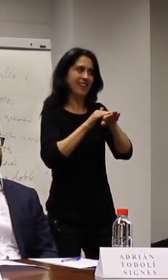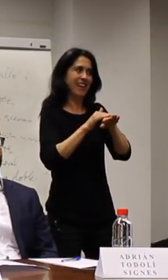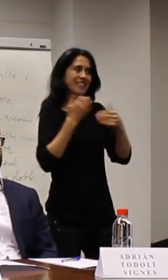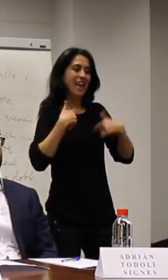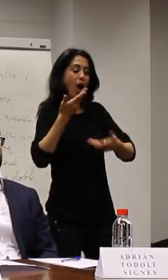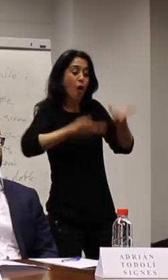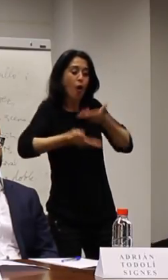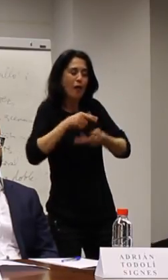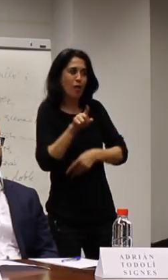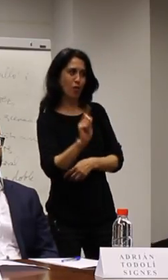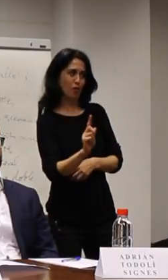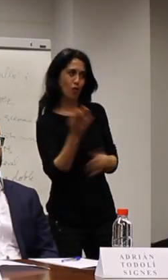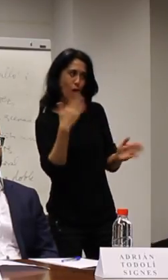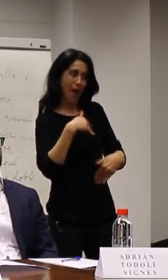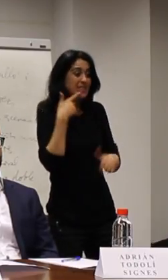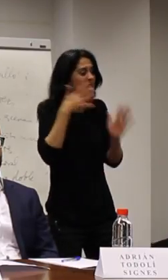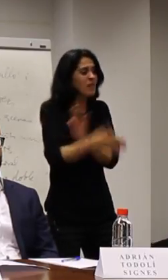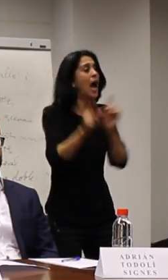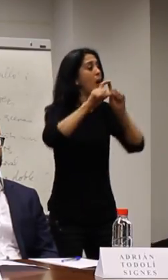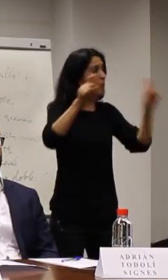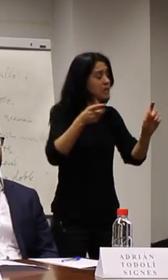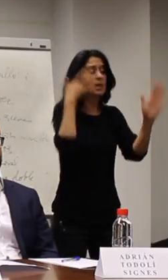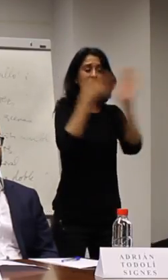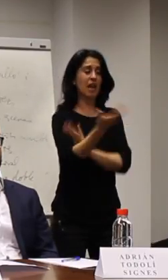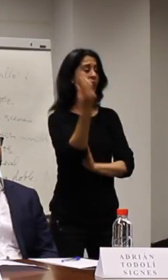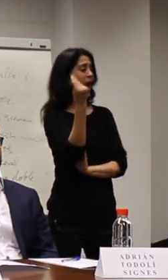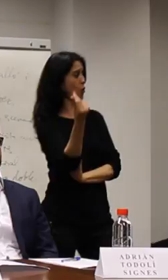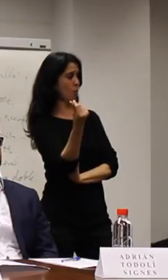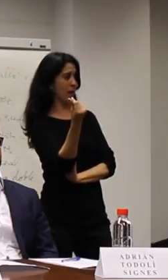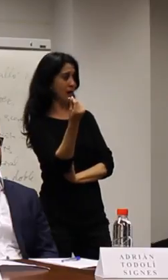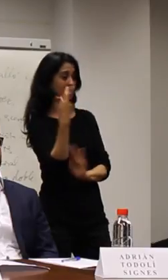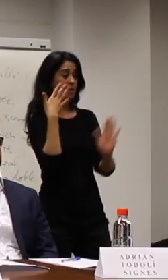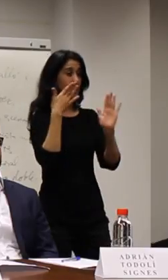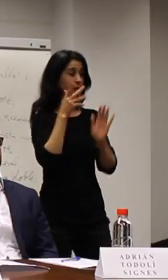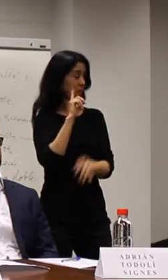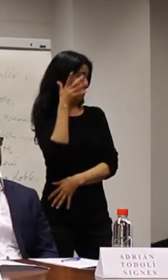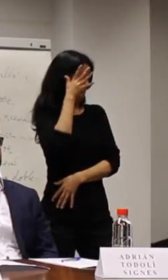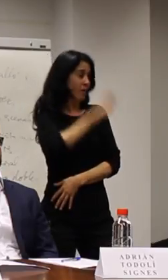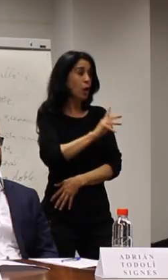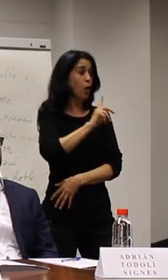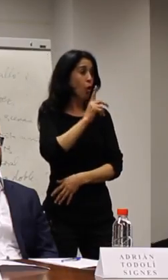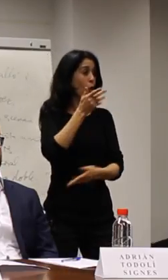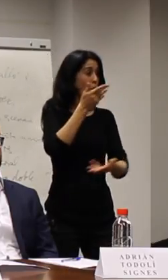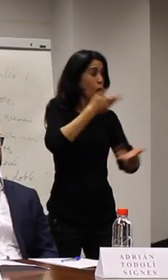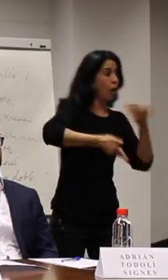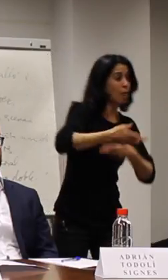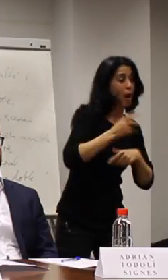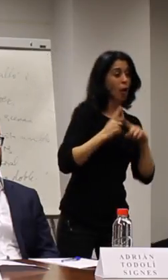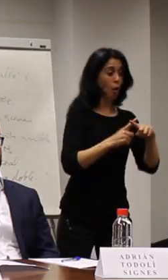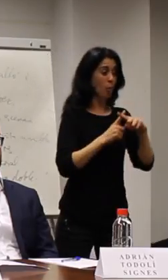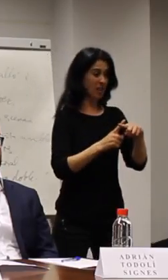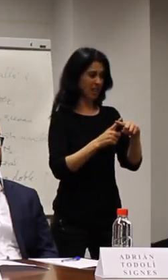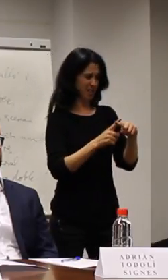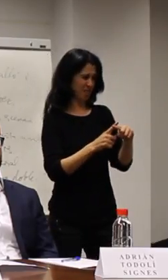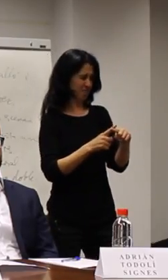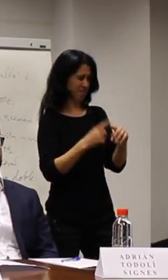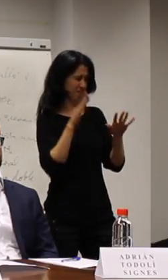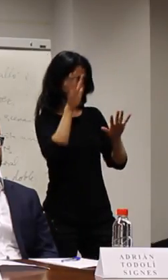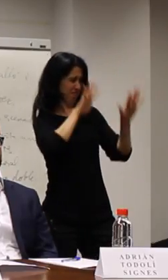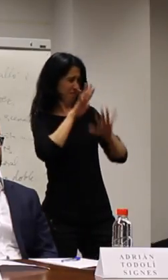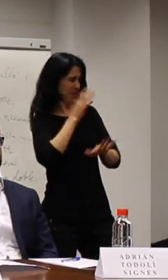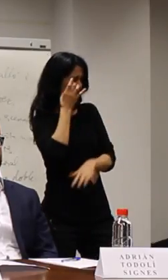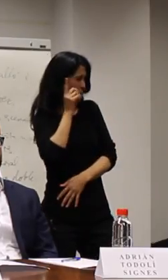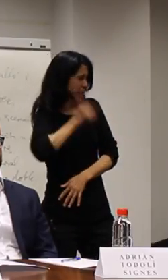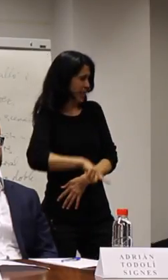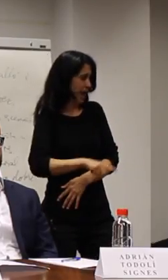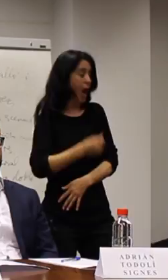y a partir de ahí son empresas y es economía. Y creo que es un error llamarle colaborativa y compartida y tal, porque lo único que hace es confundirnos y es